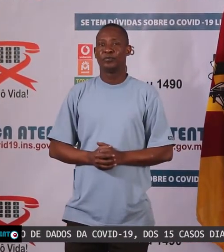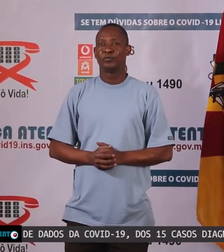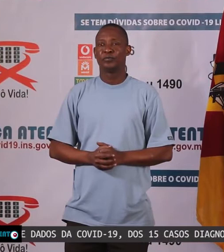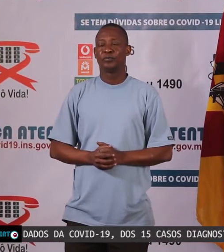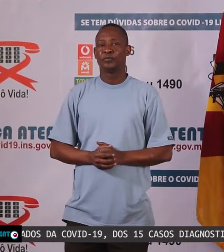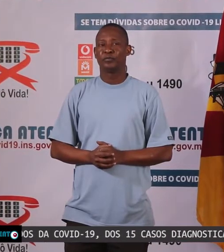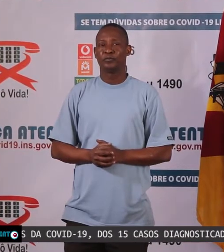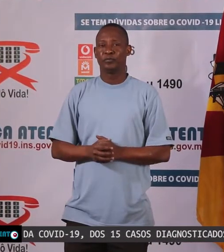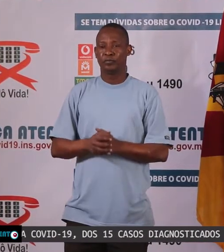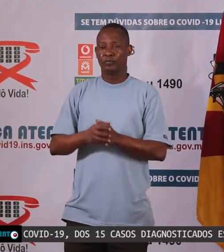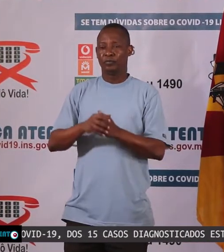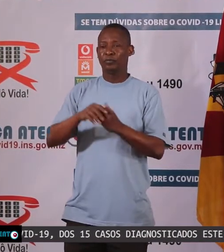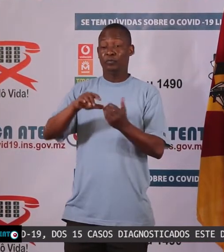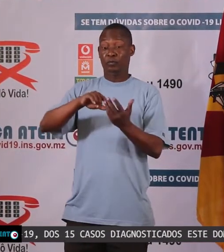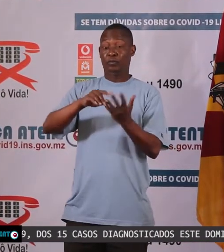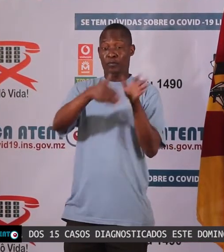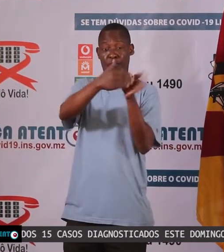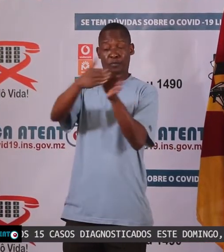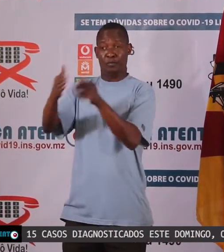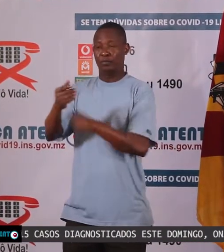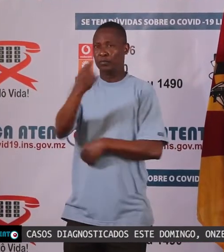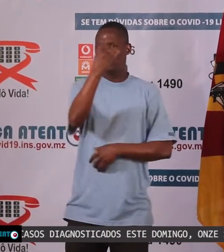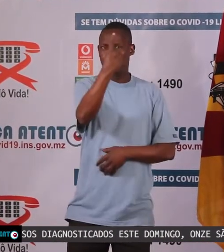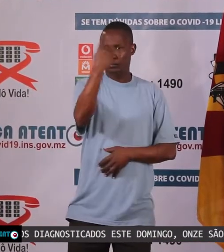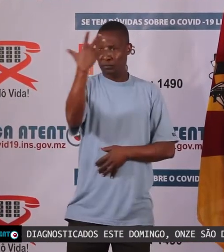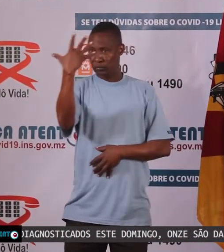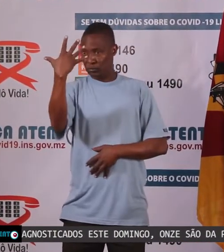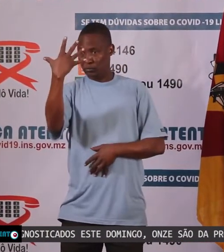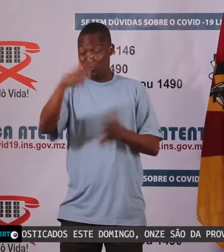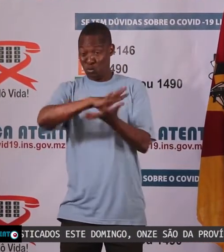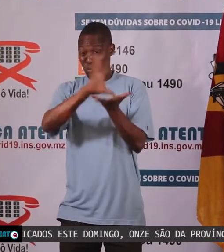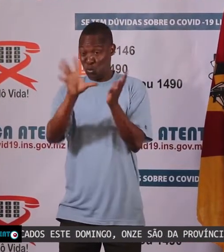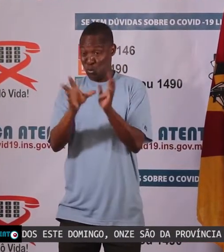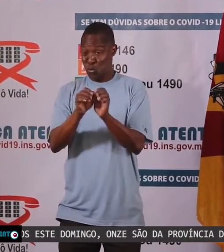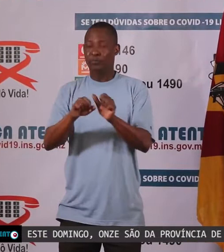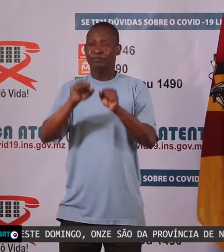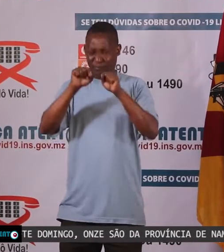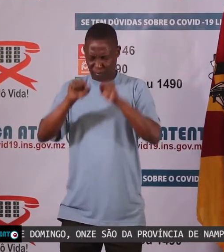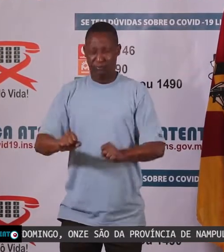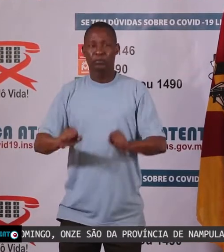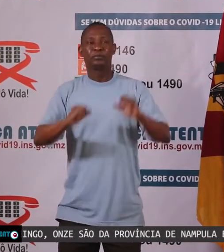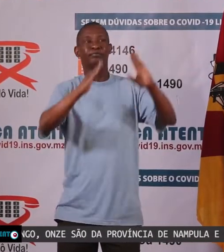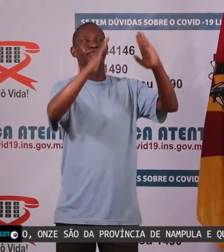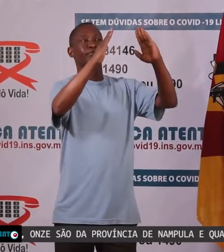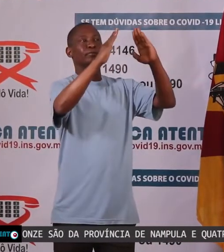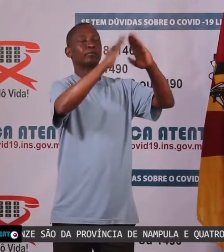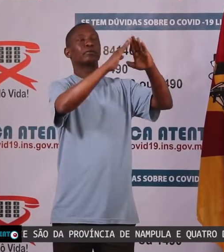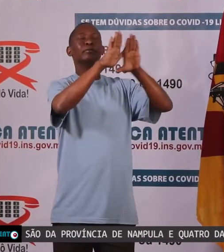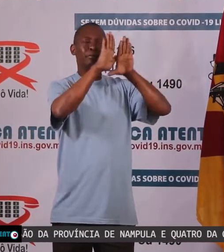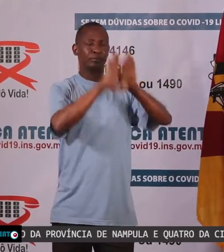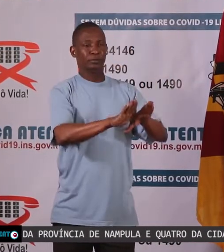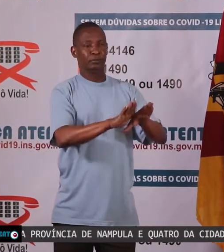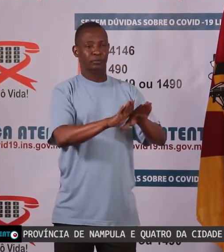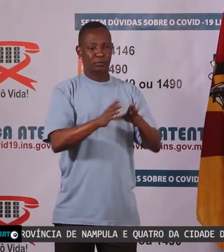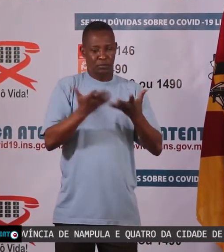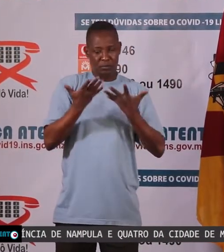Todos os casos que nós reportamos hoje, seguindo o protocolo do Ministério da Saúde, estão em isolamento domiciliar. Neste